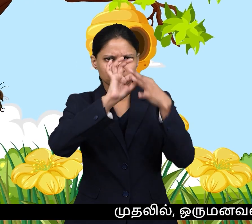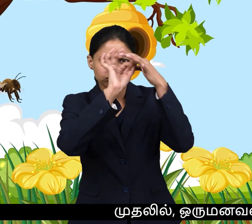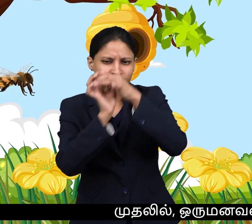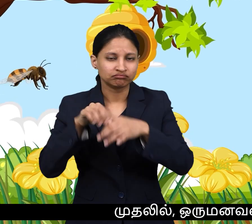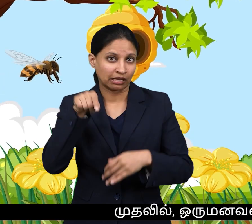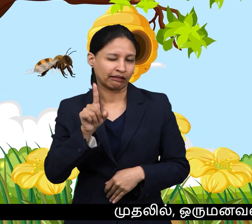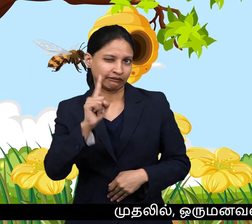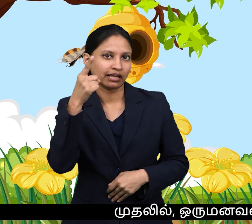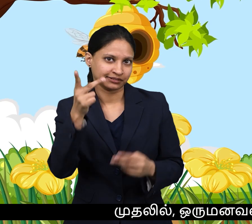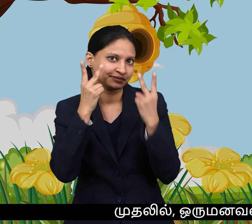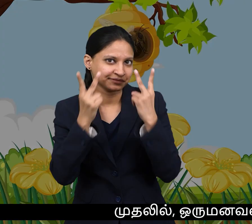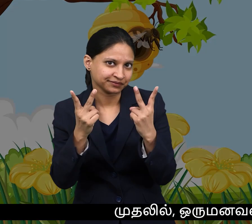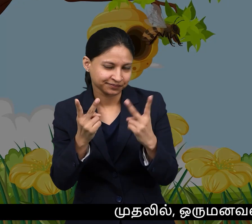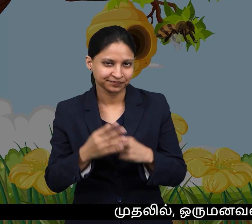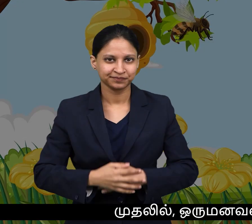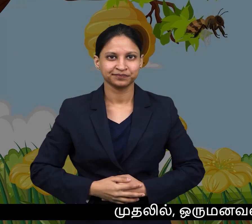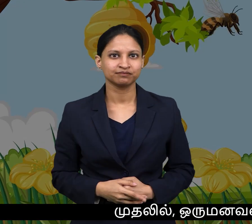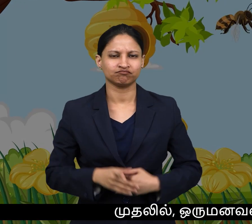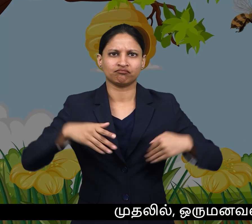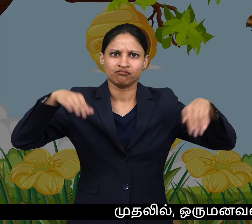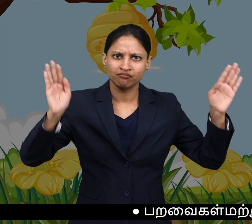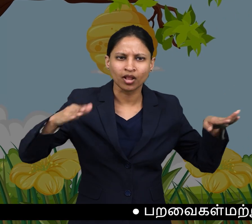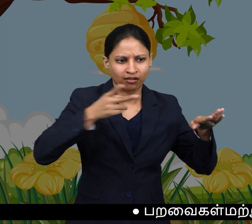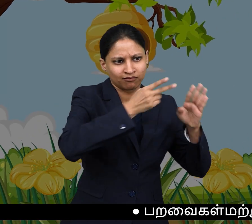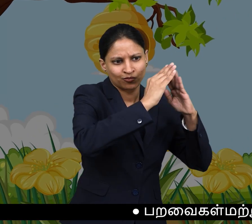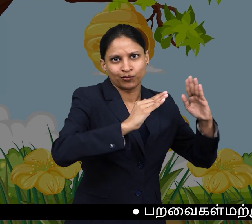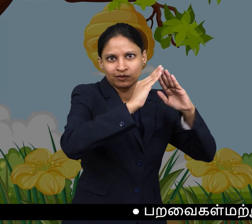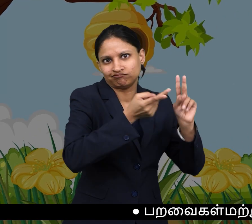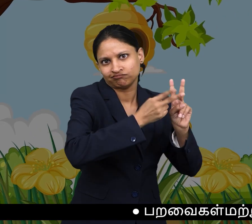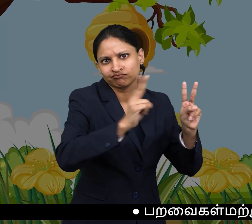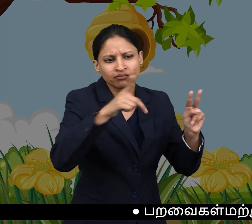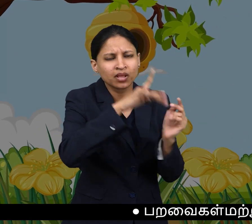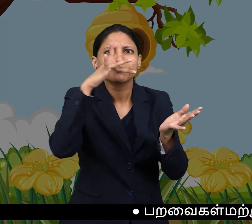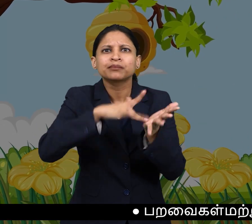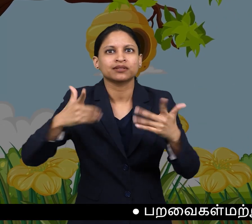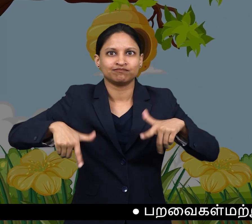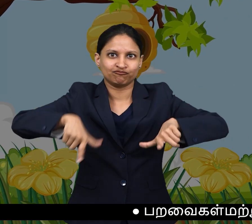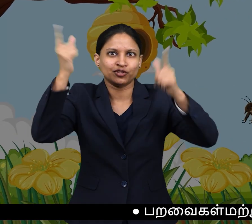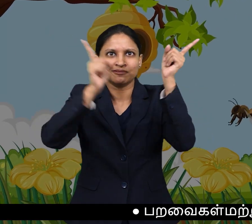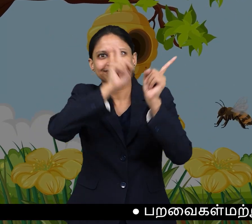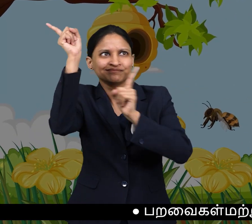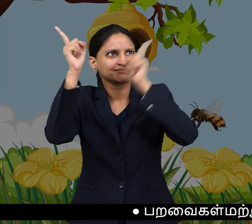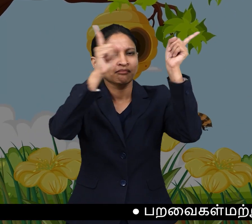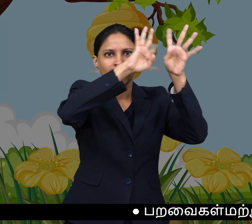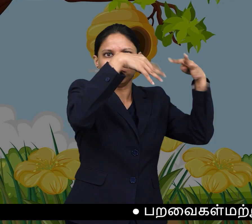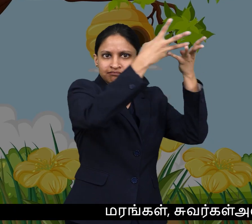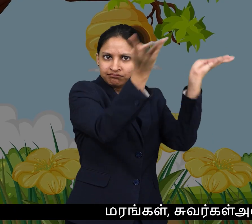முதலில் ஒரு மன வரைபடத்தை பாருங்கள். பறவைகள் மற்றும் அவற்றின் வீடுகள் மரங்கள்,